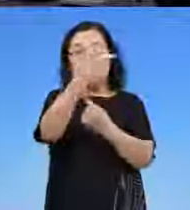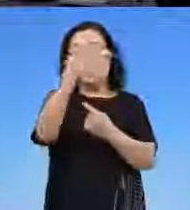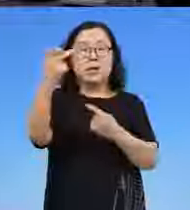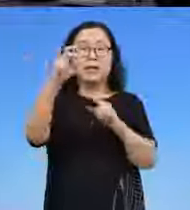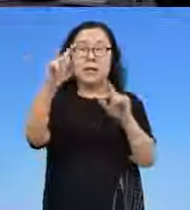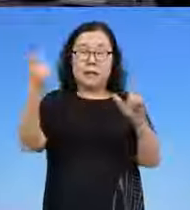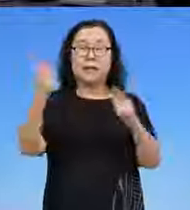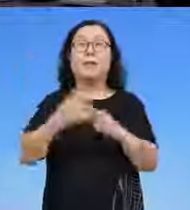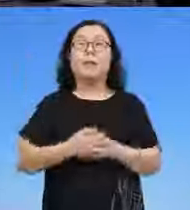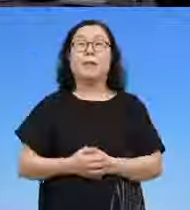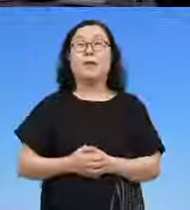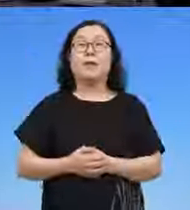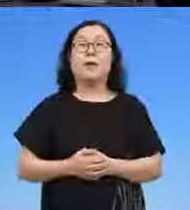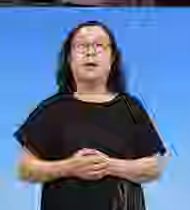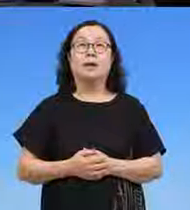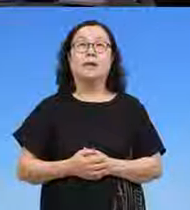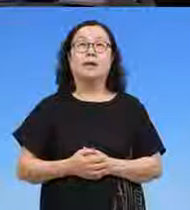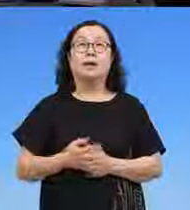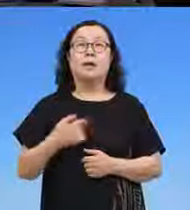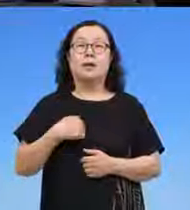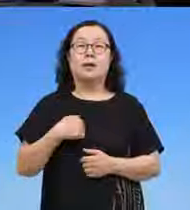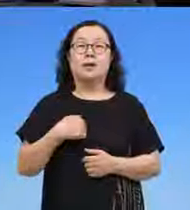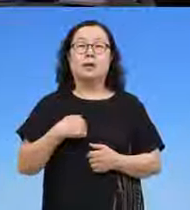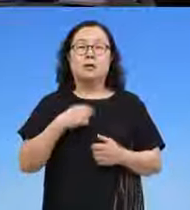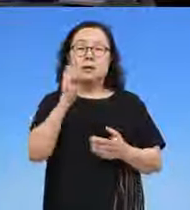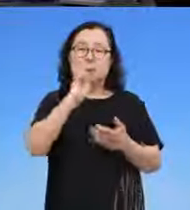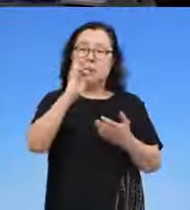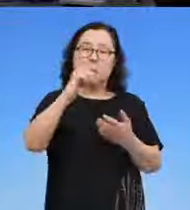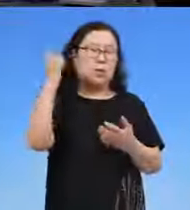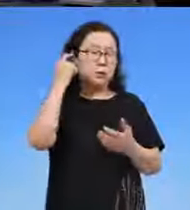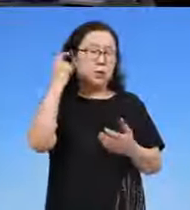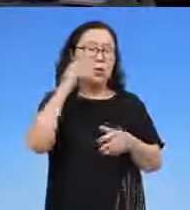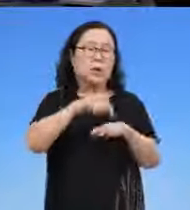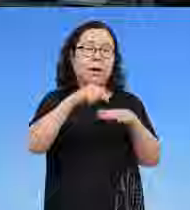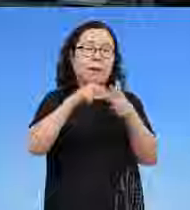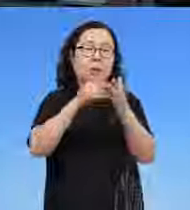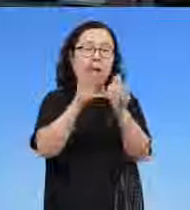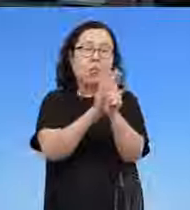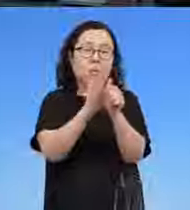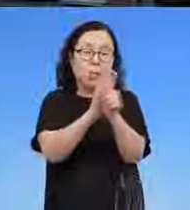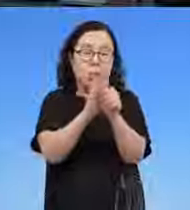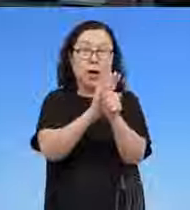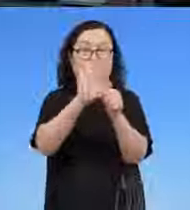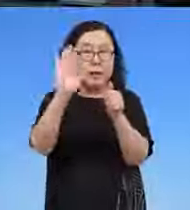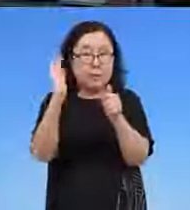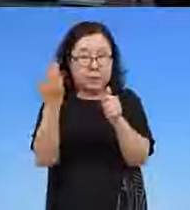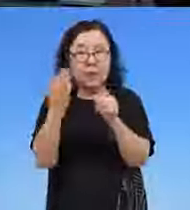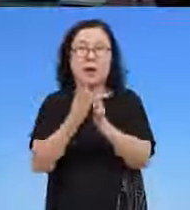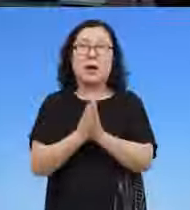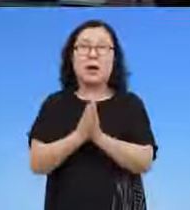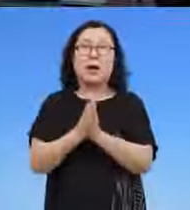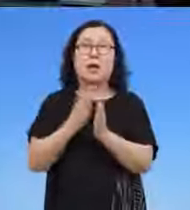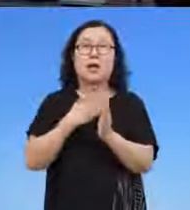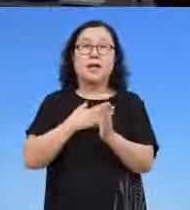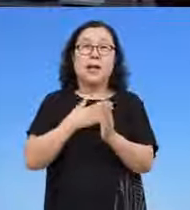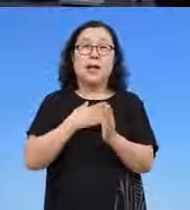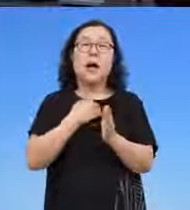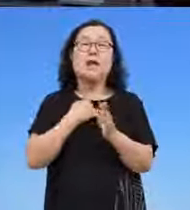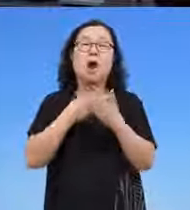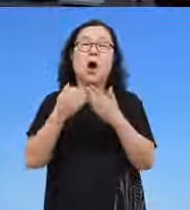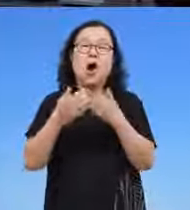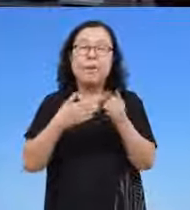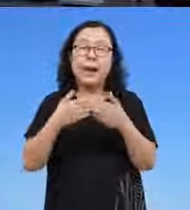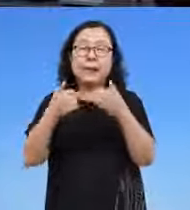주님보다 크지 않네. 이게 뭐 얼마나 마음의 위로가 되는지 모르겠습니다. 내가 겪는 시험이 어렵고